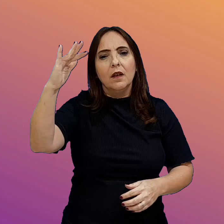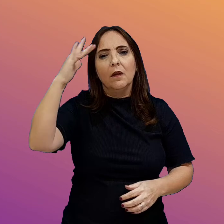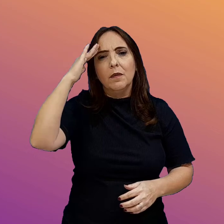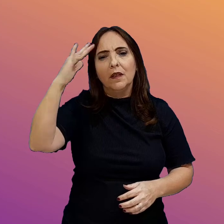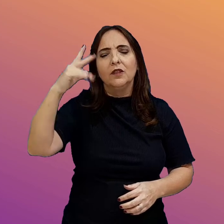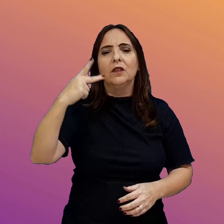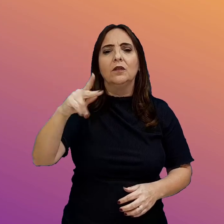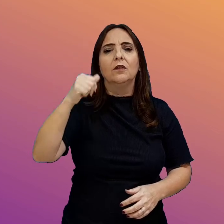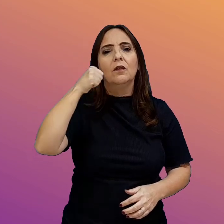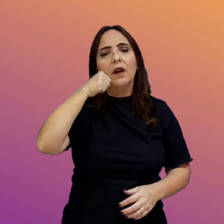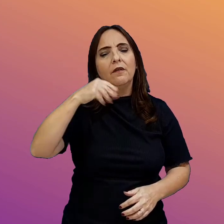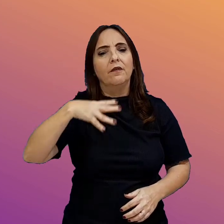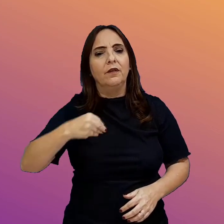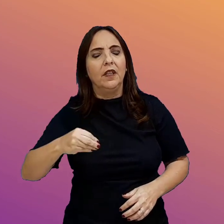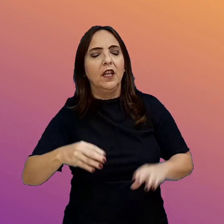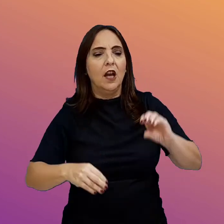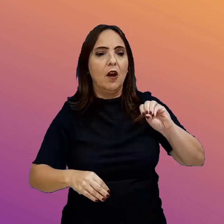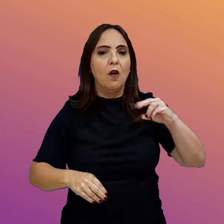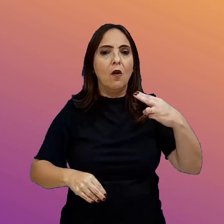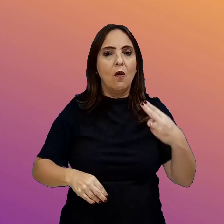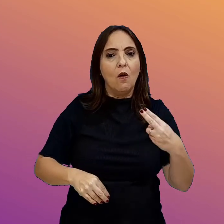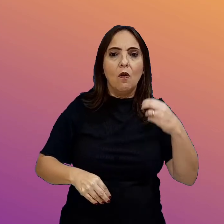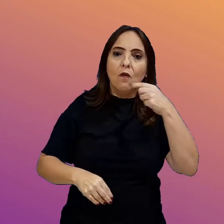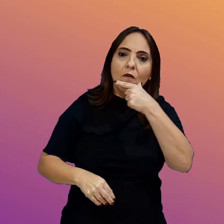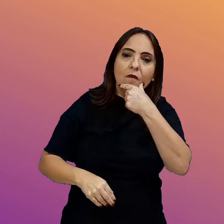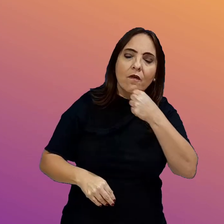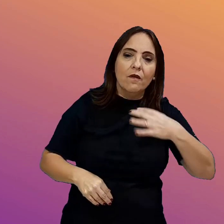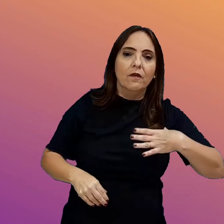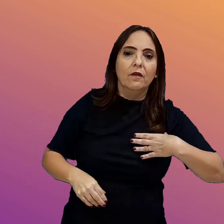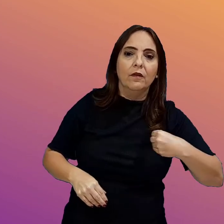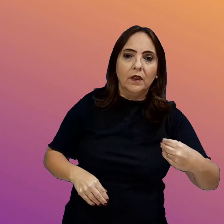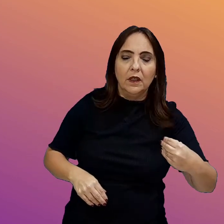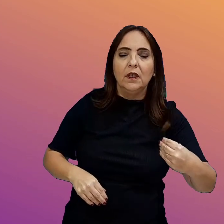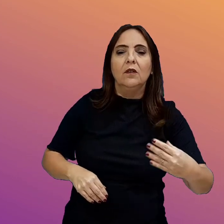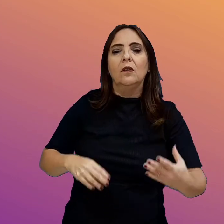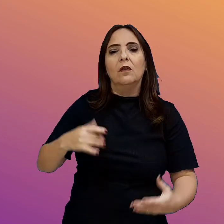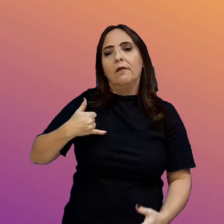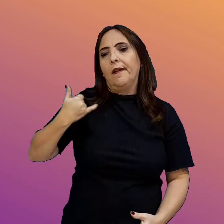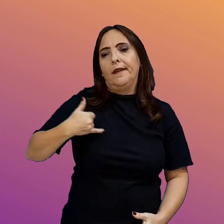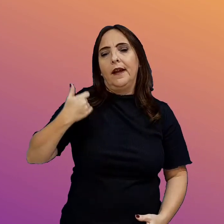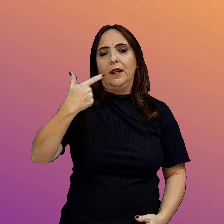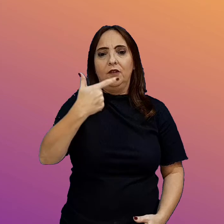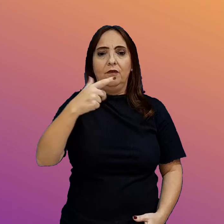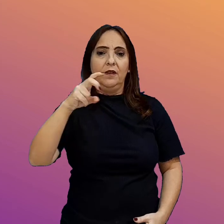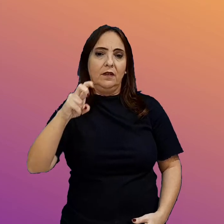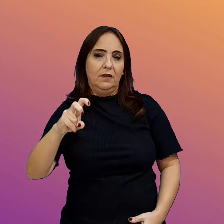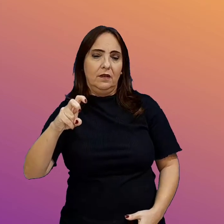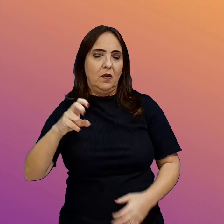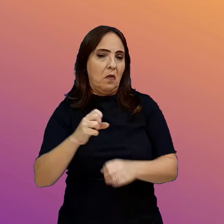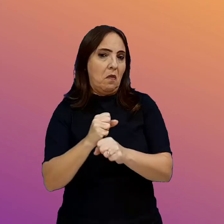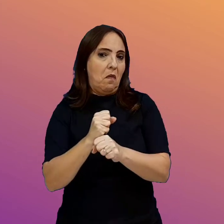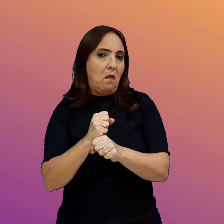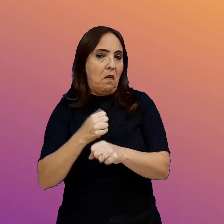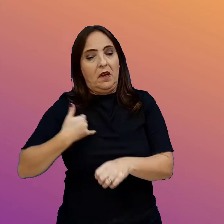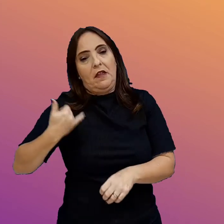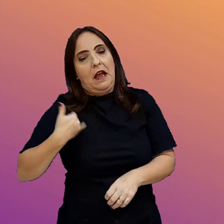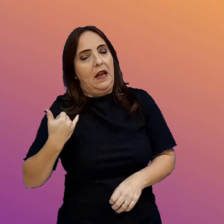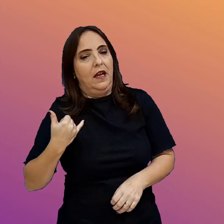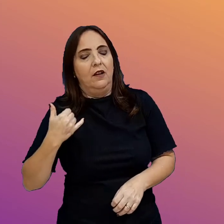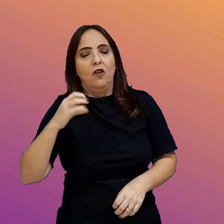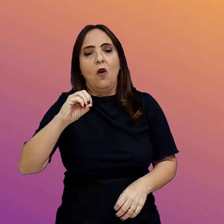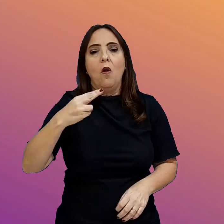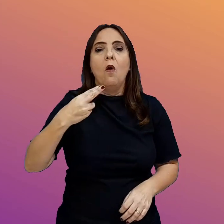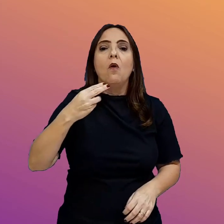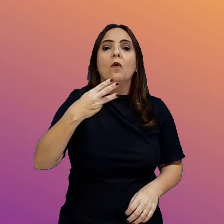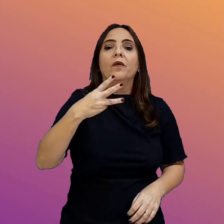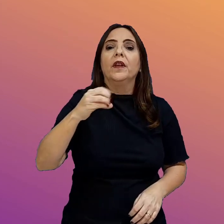sua filha, seu filho, quando ele estiver com 25 anos, 30 anos? O que você quer